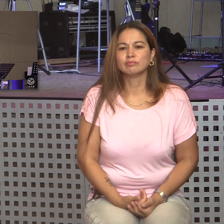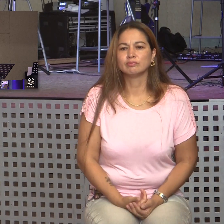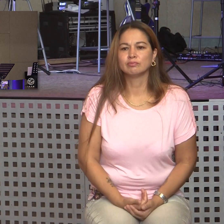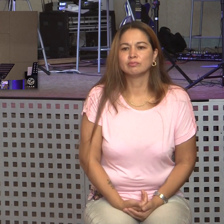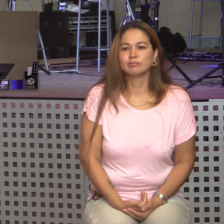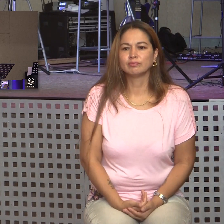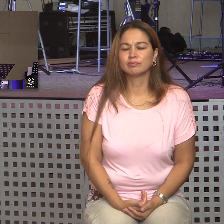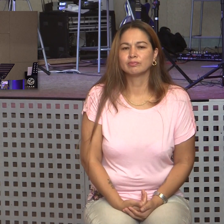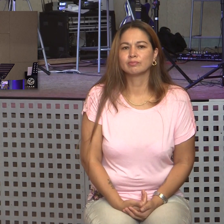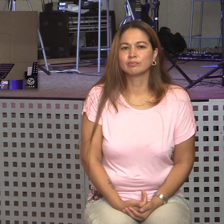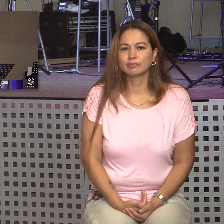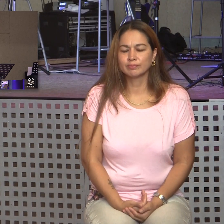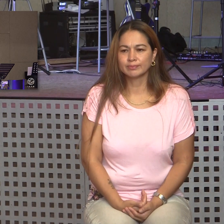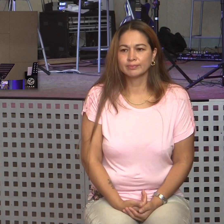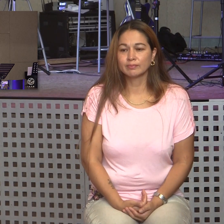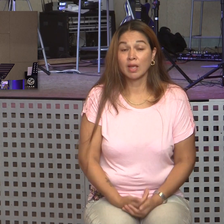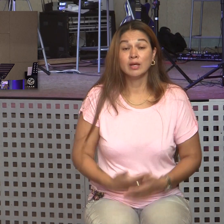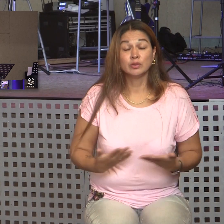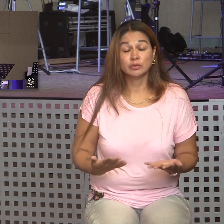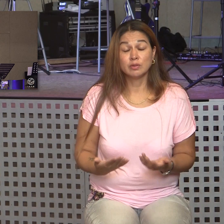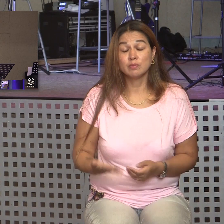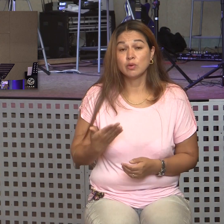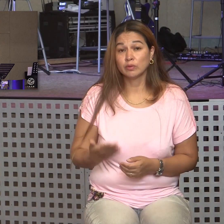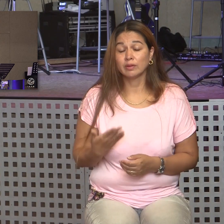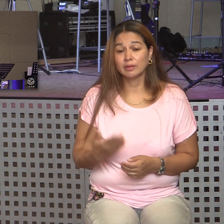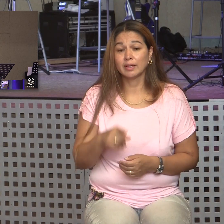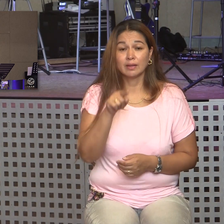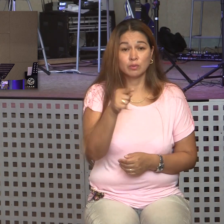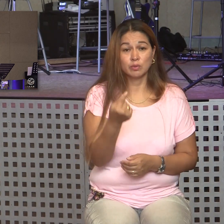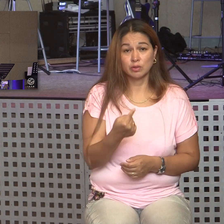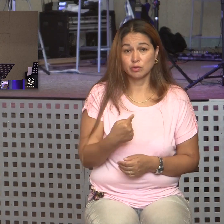que tú y yo estamos con Jesús.